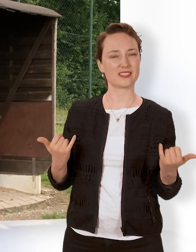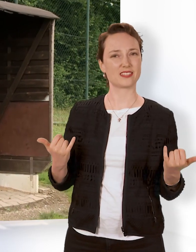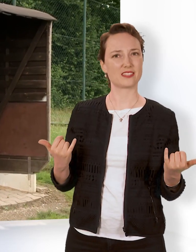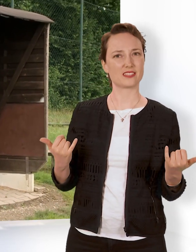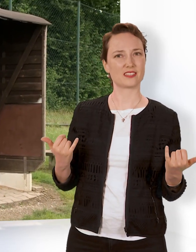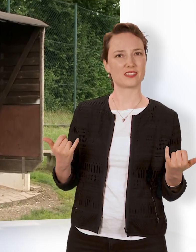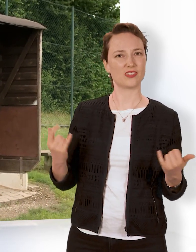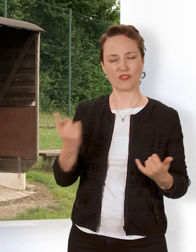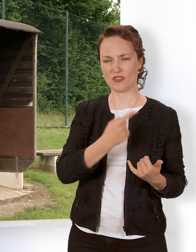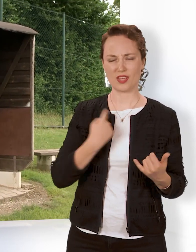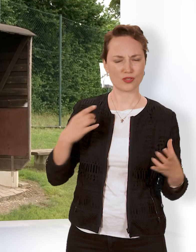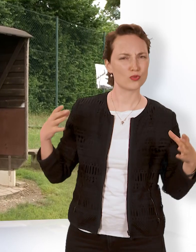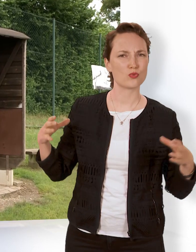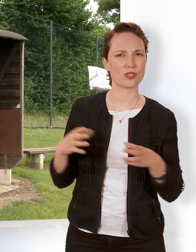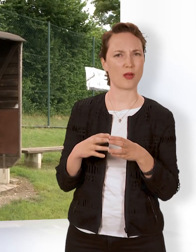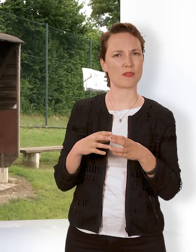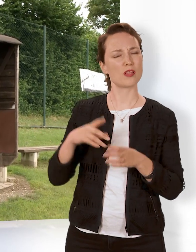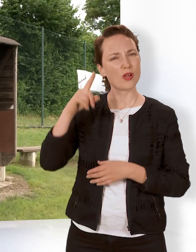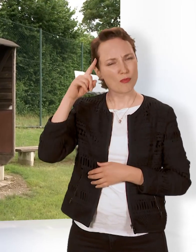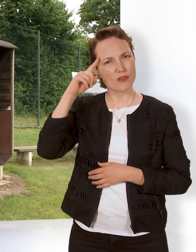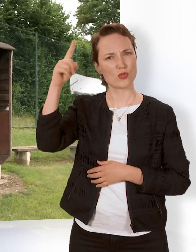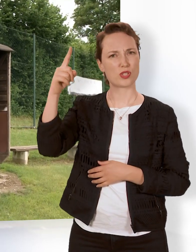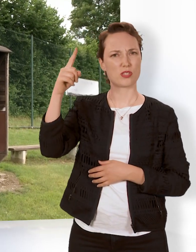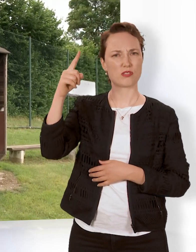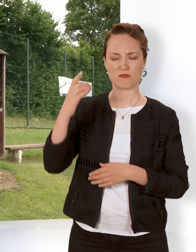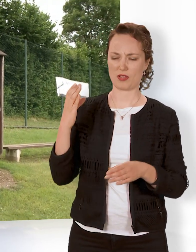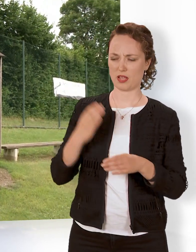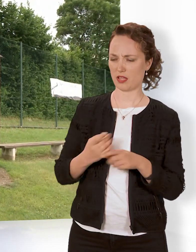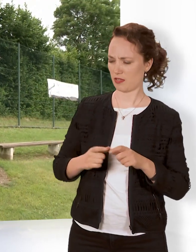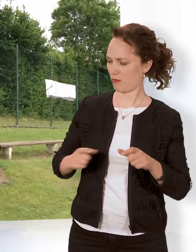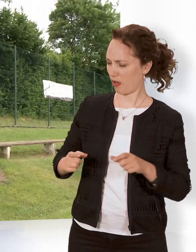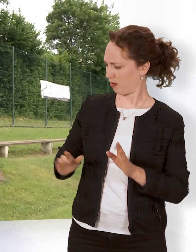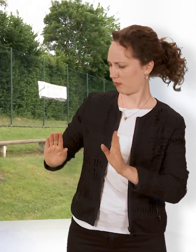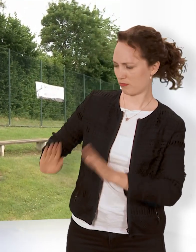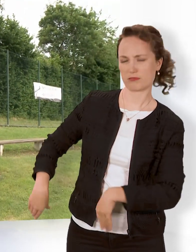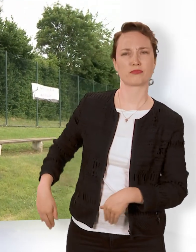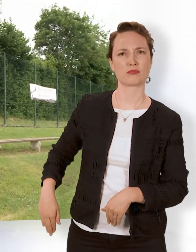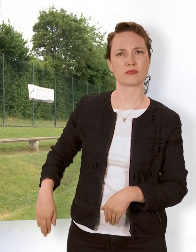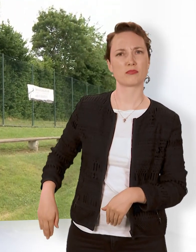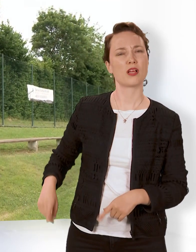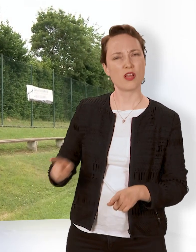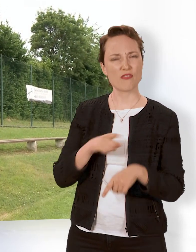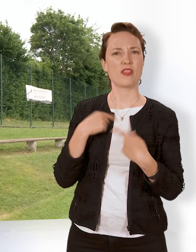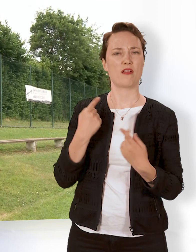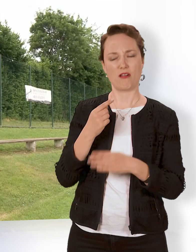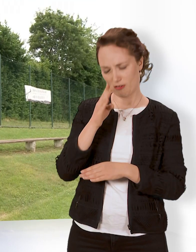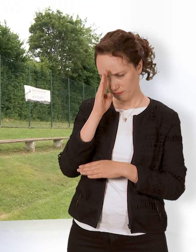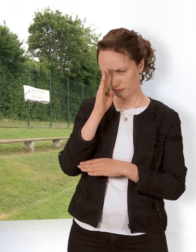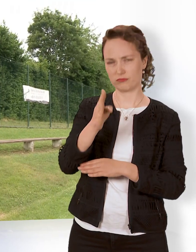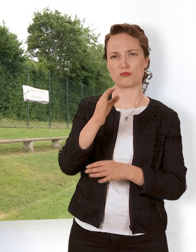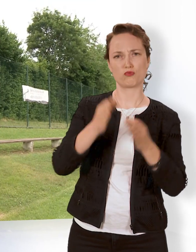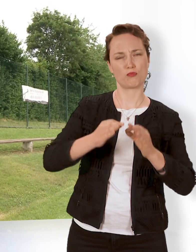doch gemeinsam und ganz bewusst diese Ersatzbank verlassen und aufs Spielfeld